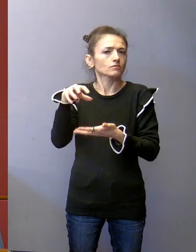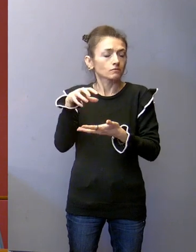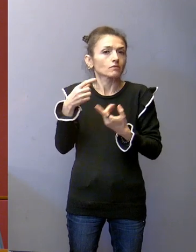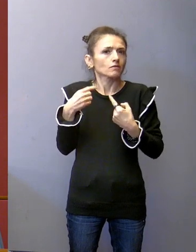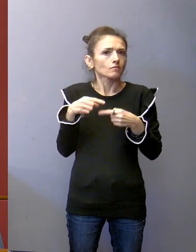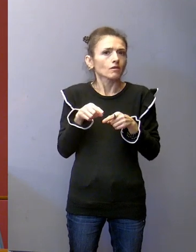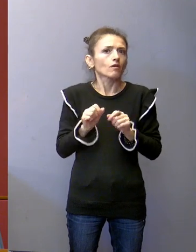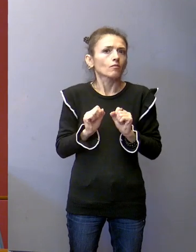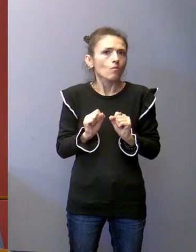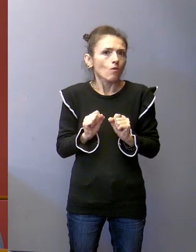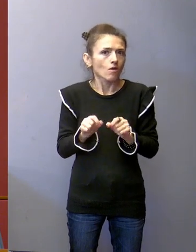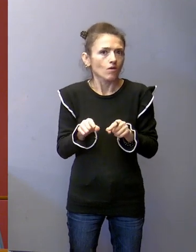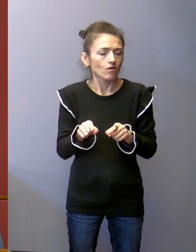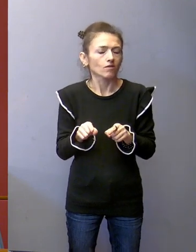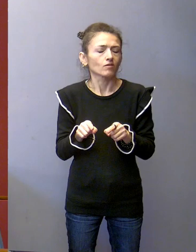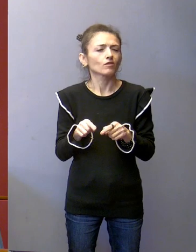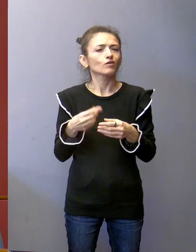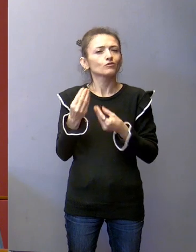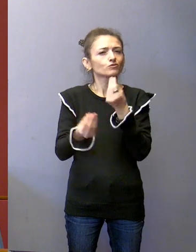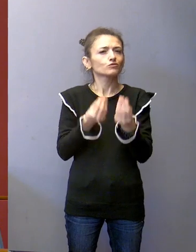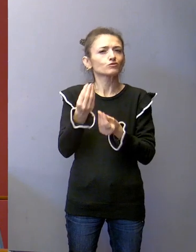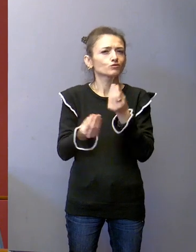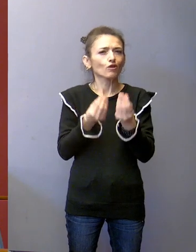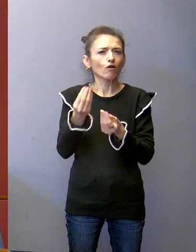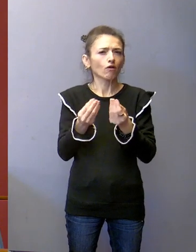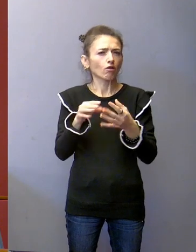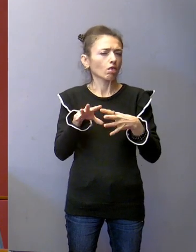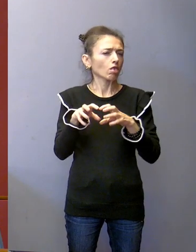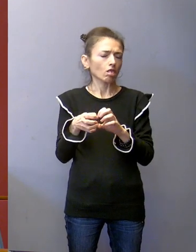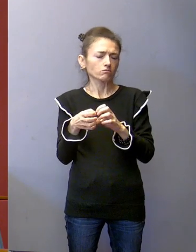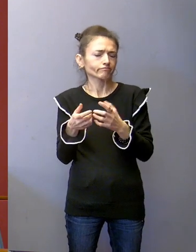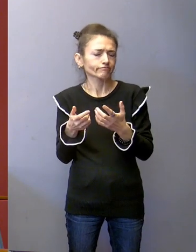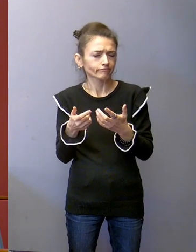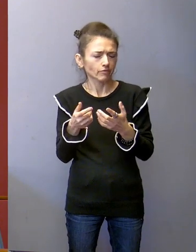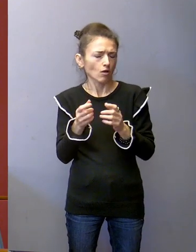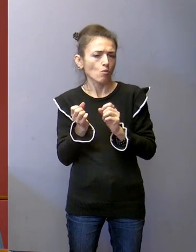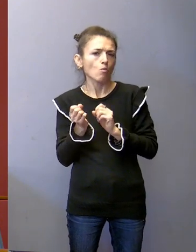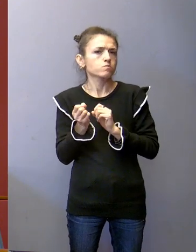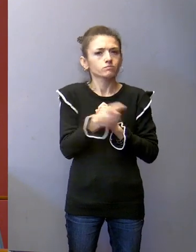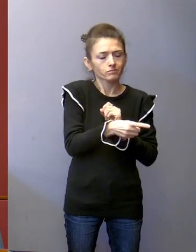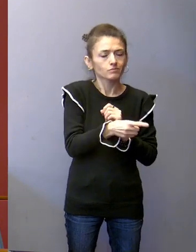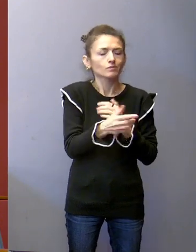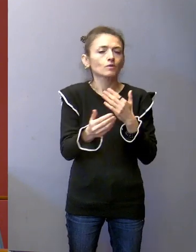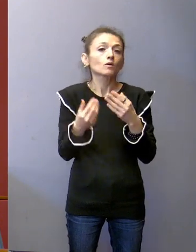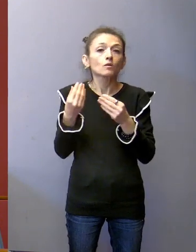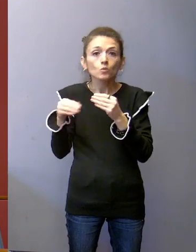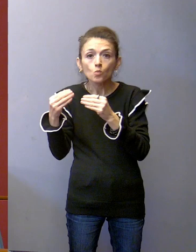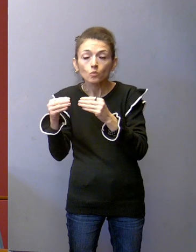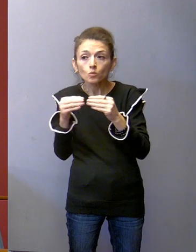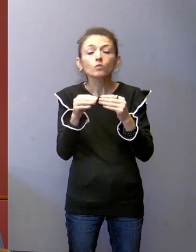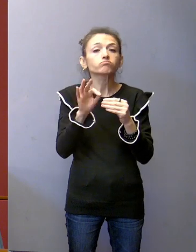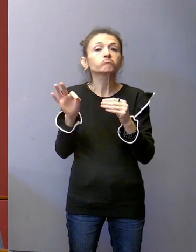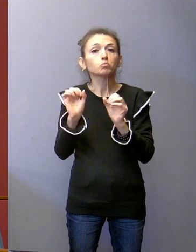di sostituire quei giochi che non erano più recuperabili a intervenire aggiustando quelli che potevano essere